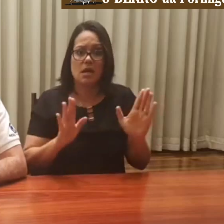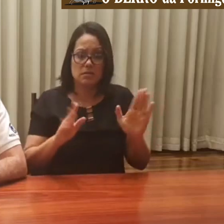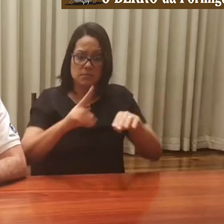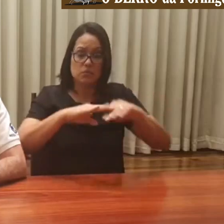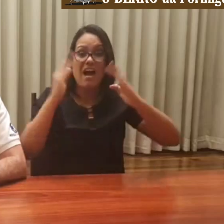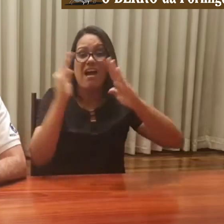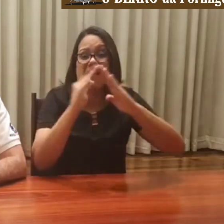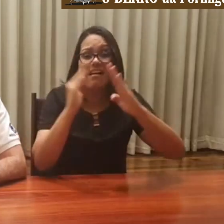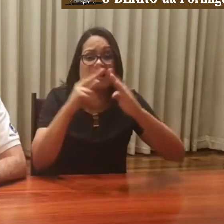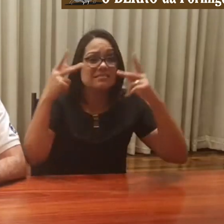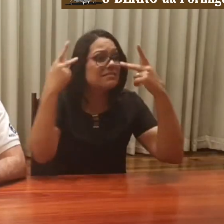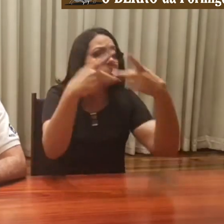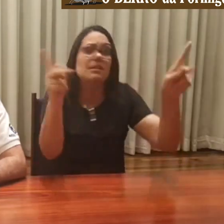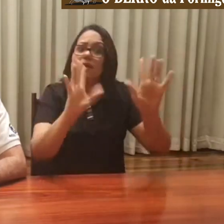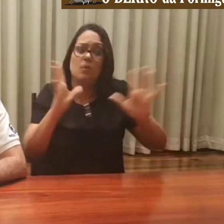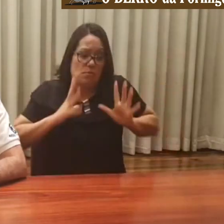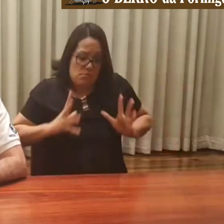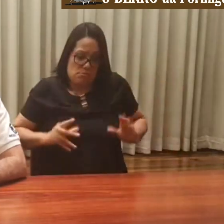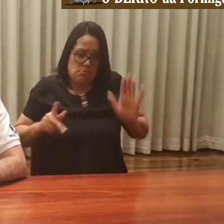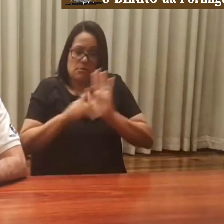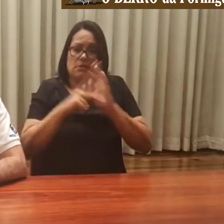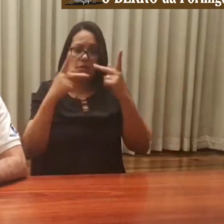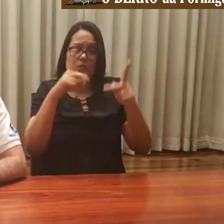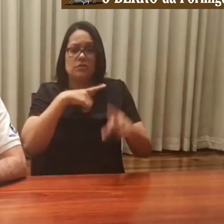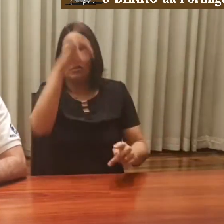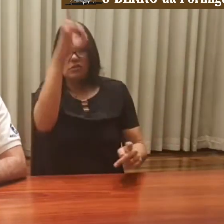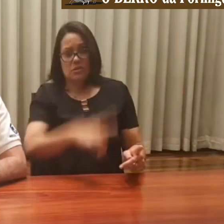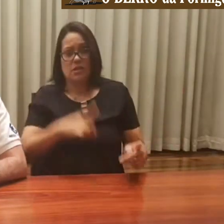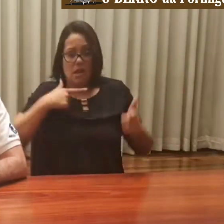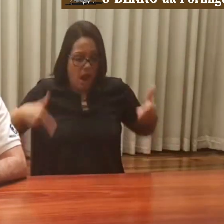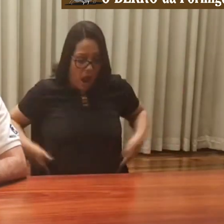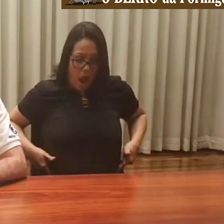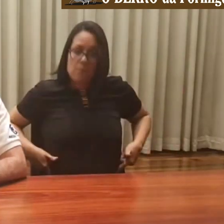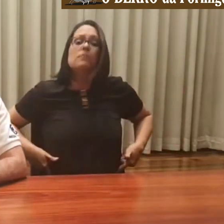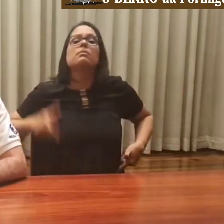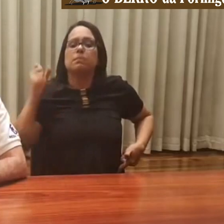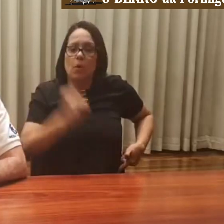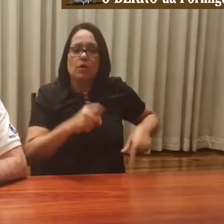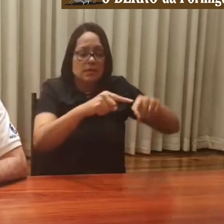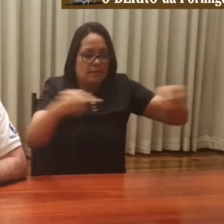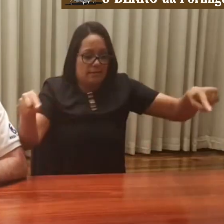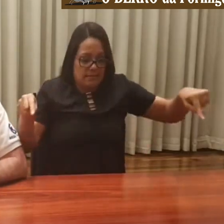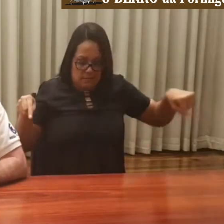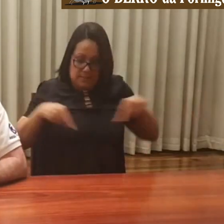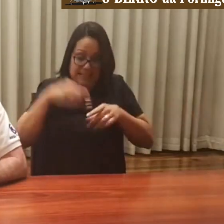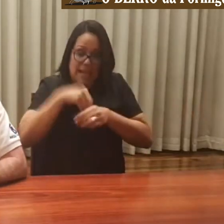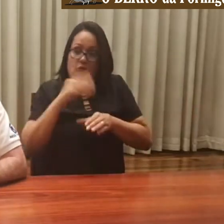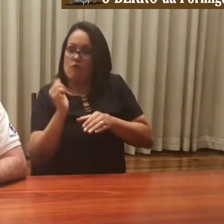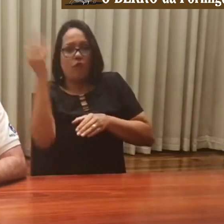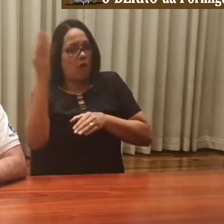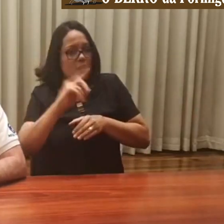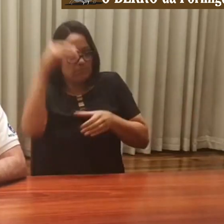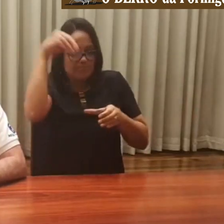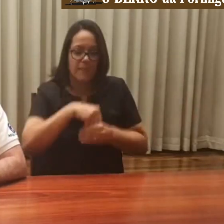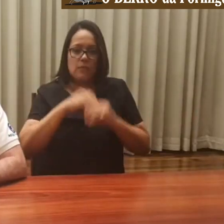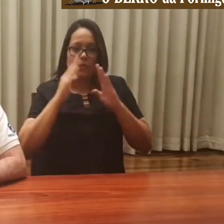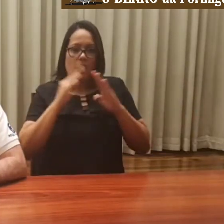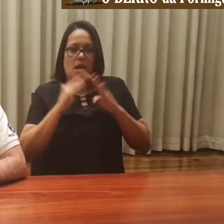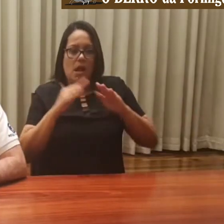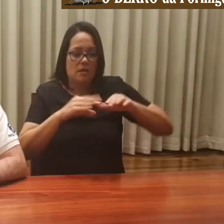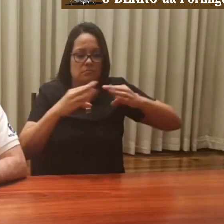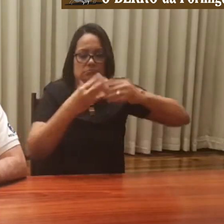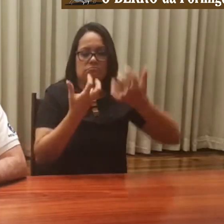é sagrada, você tem o direito de andar armado em toda a sua extensão com a posse de arma de fogo toda,